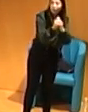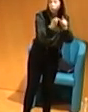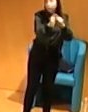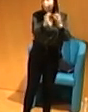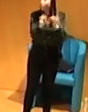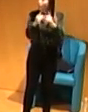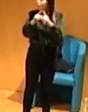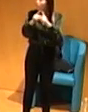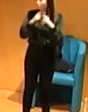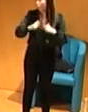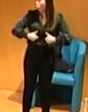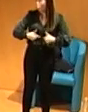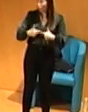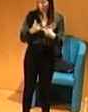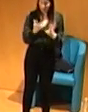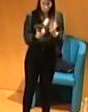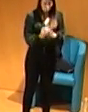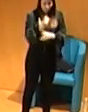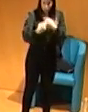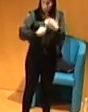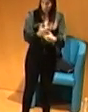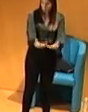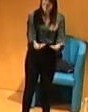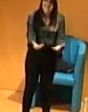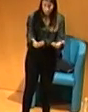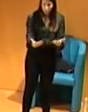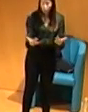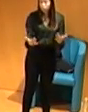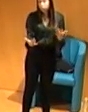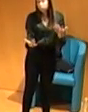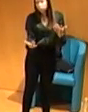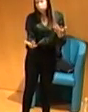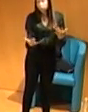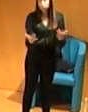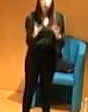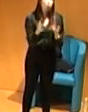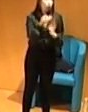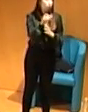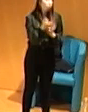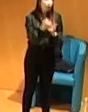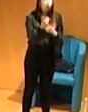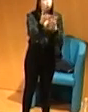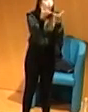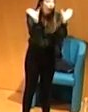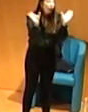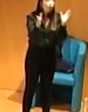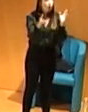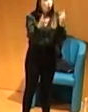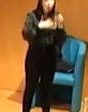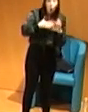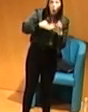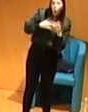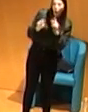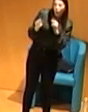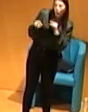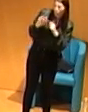que peut-être les générations d'aujourd'hui seraient on va dire, plus ouverte et moins effrayée par